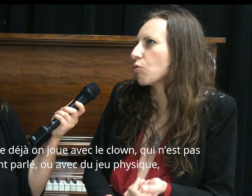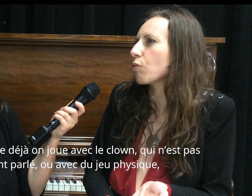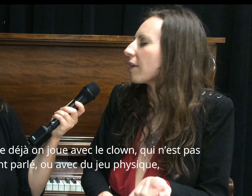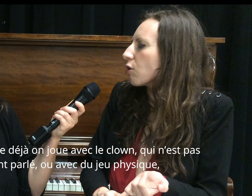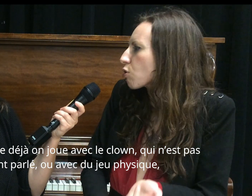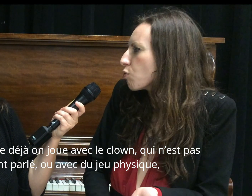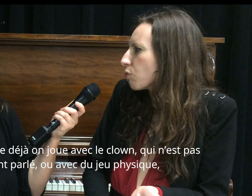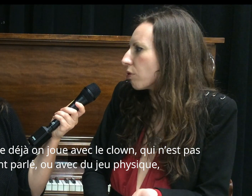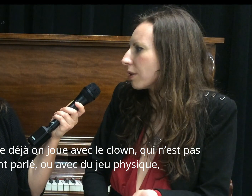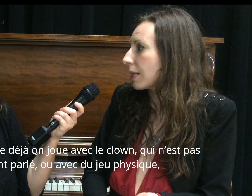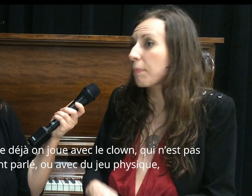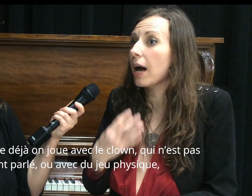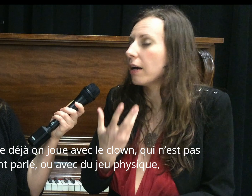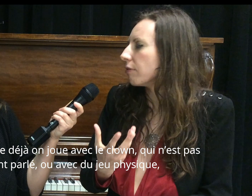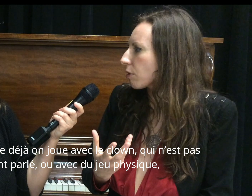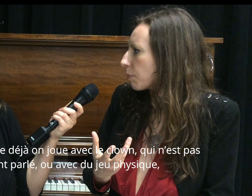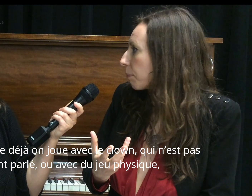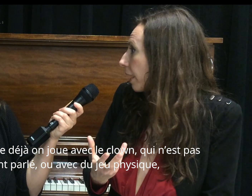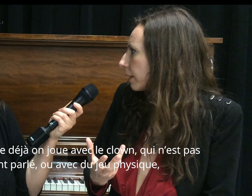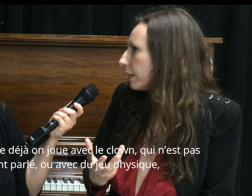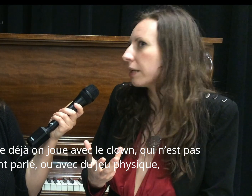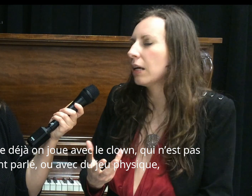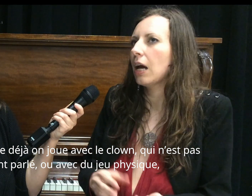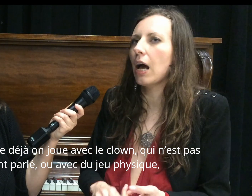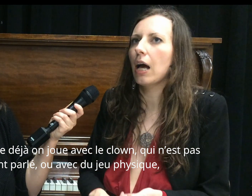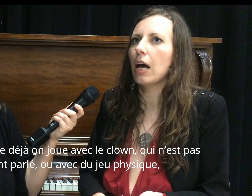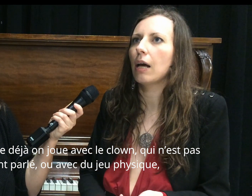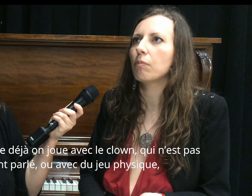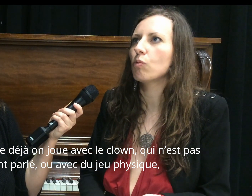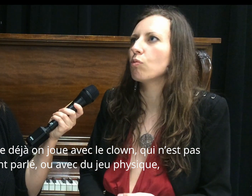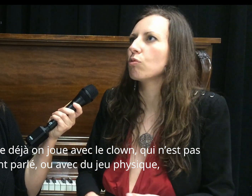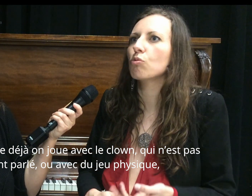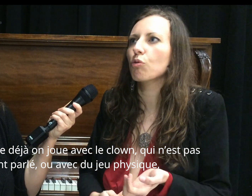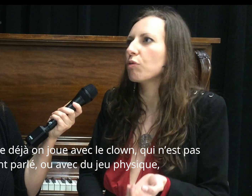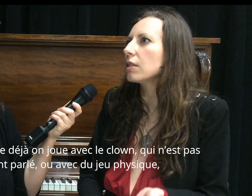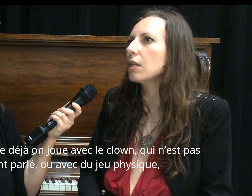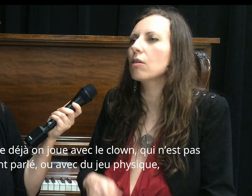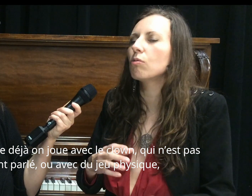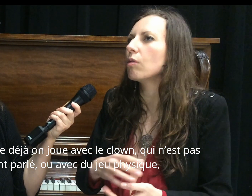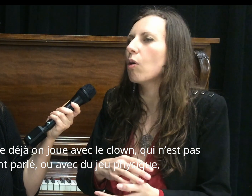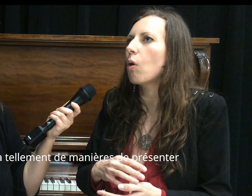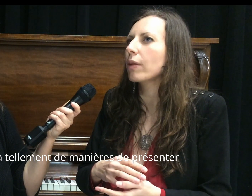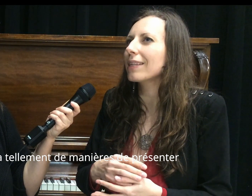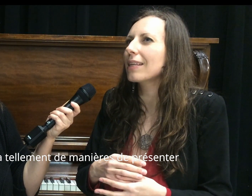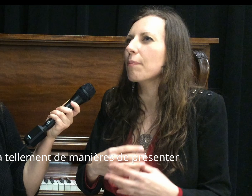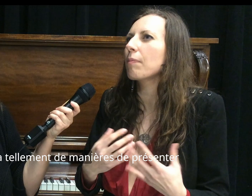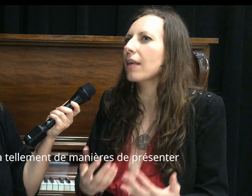joue avec le clown qui n'a pas forcément parlé ou du jeu physique ou on a tellement de manières